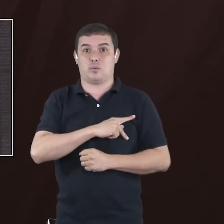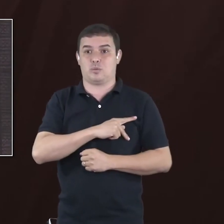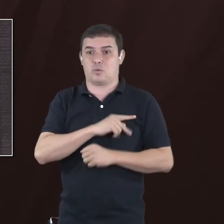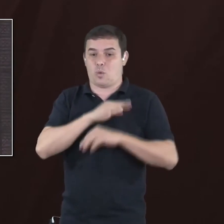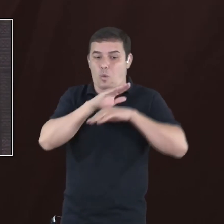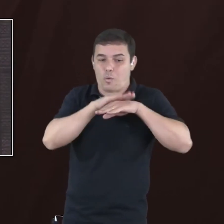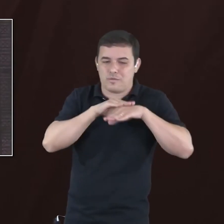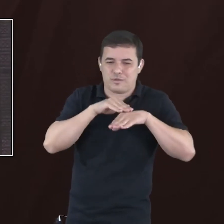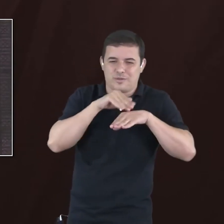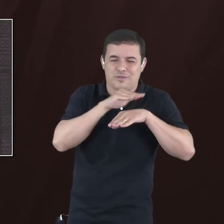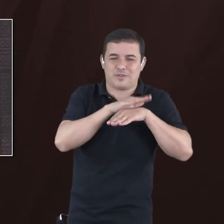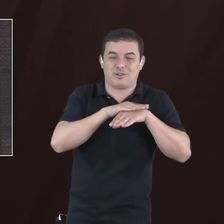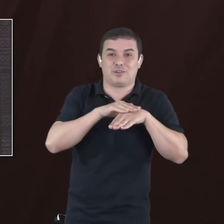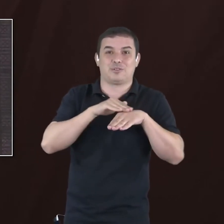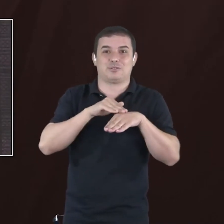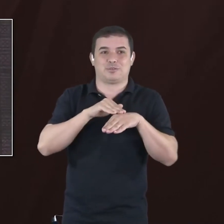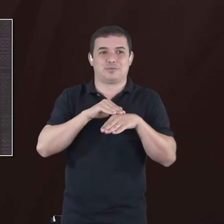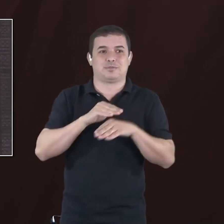1,